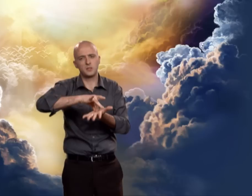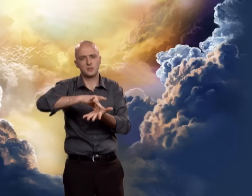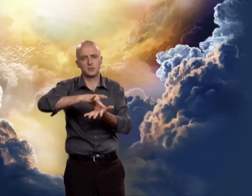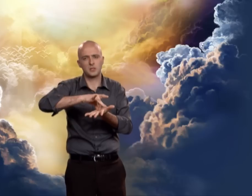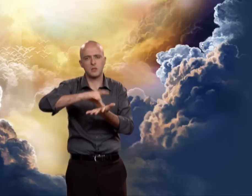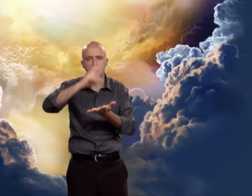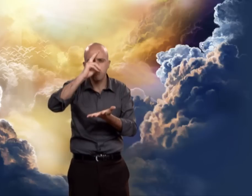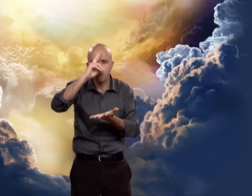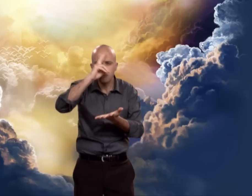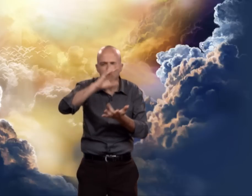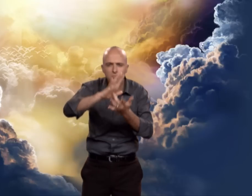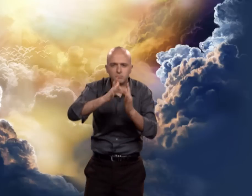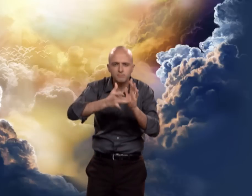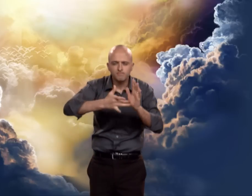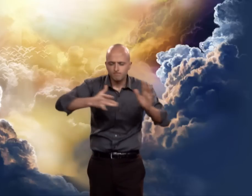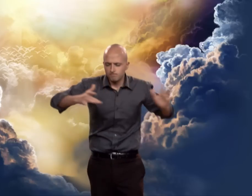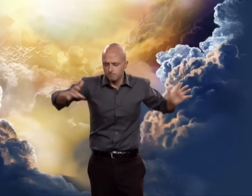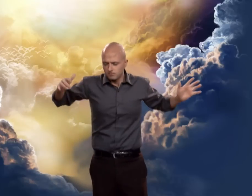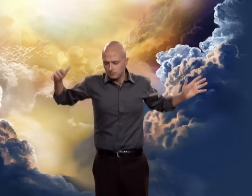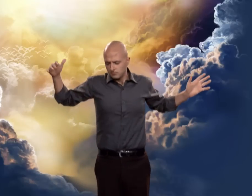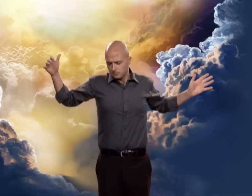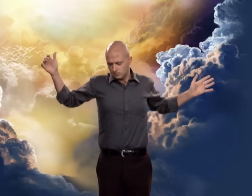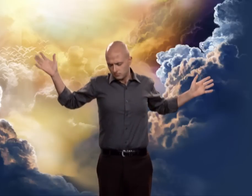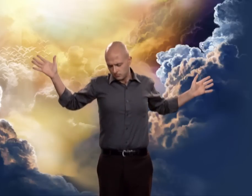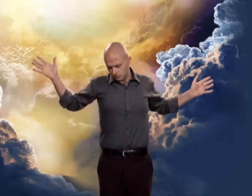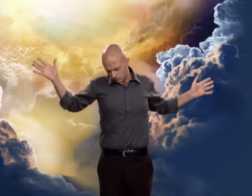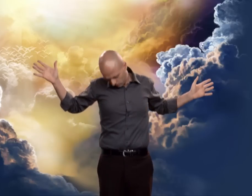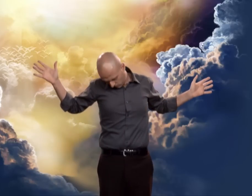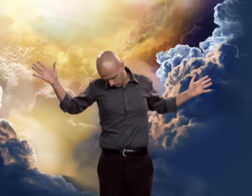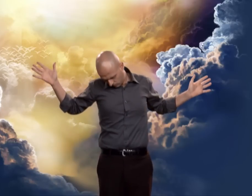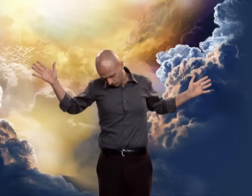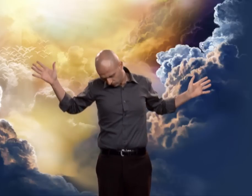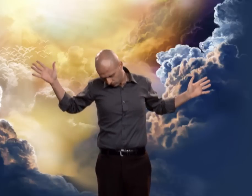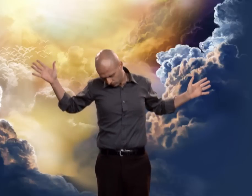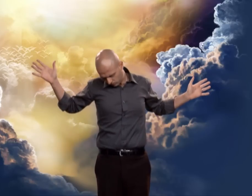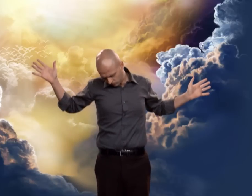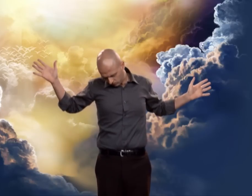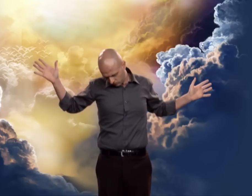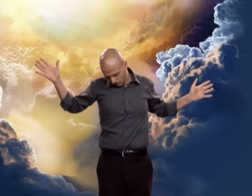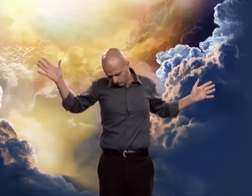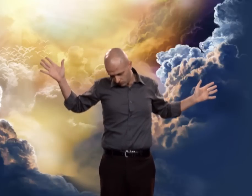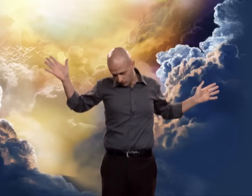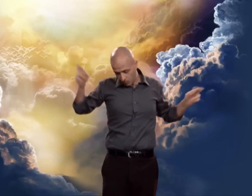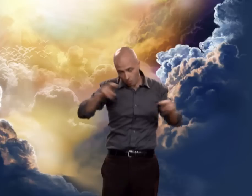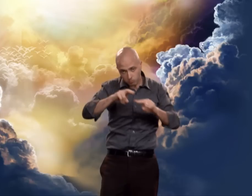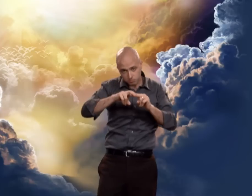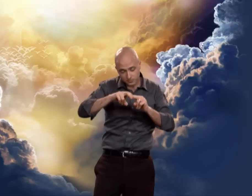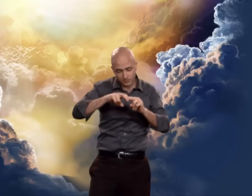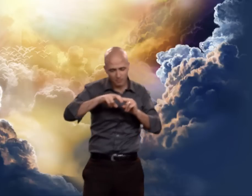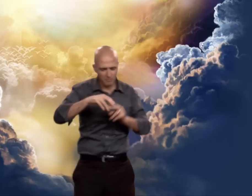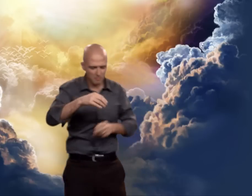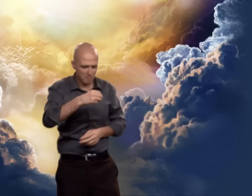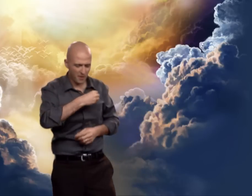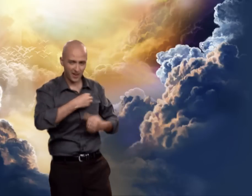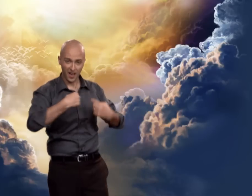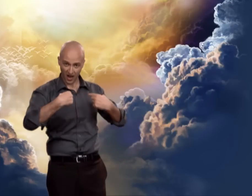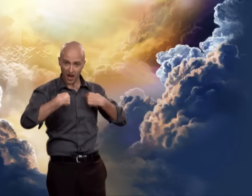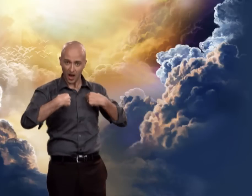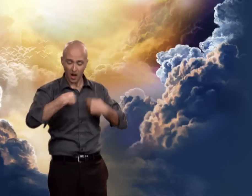bem do universo e até mesmo para o bem daqueles sobre quem seus juízos são executados. Ele os faria